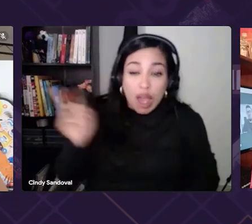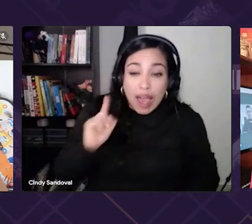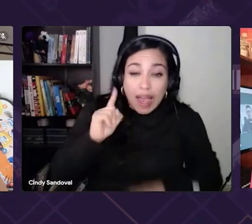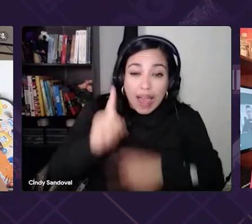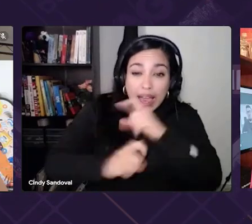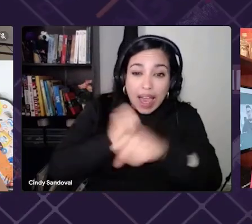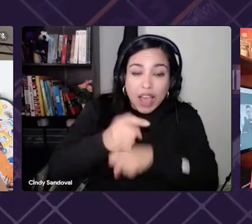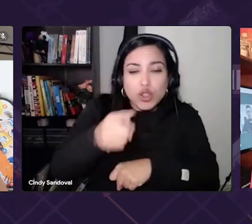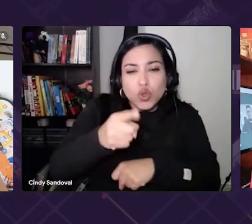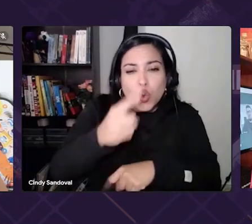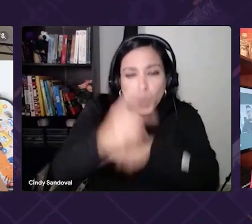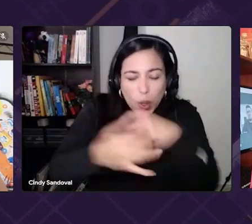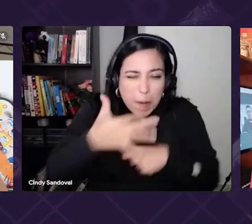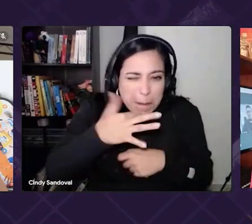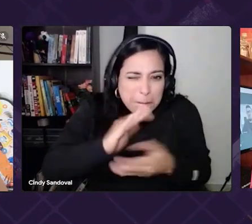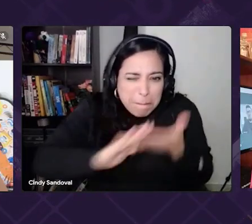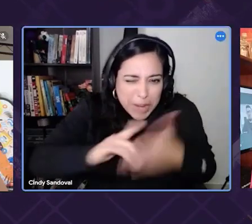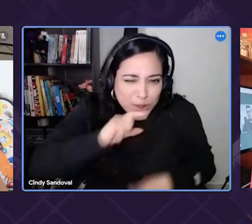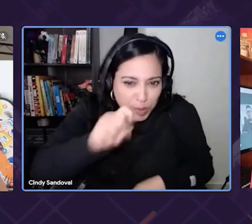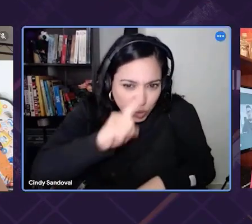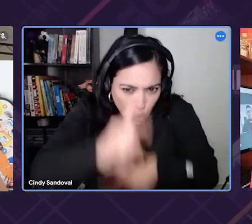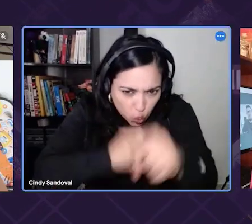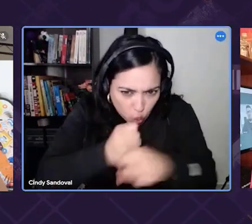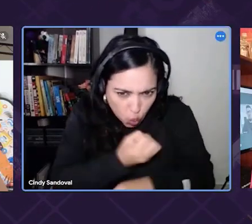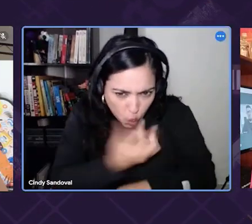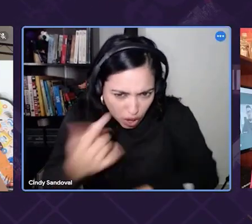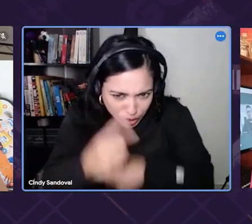años, ¿cuántos años tienes?